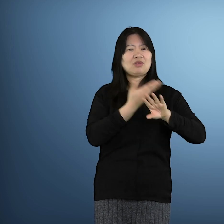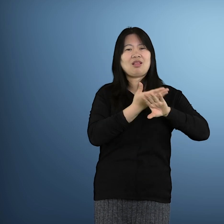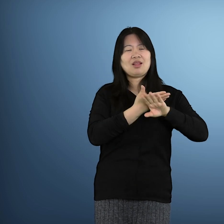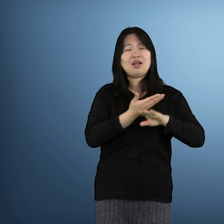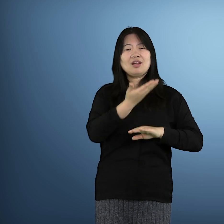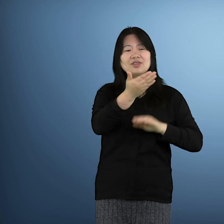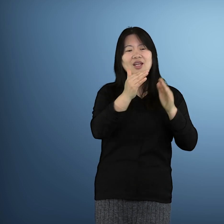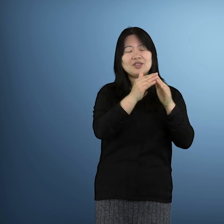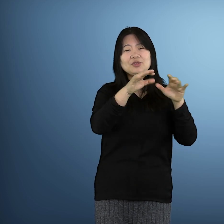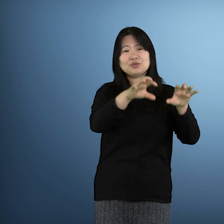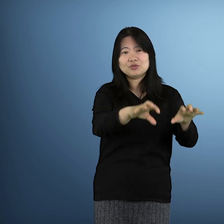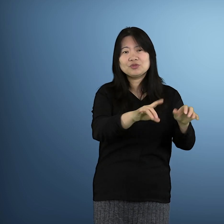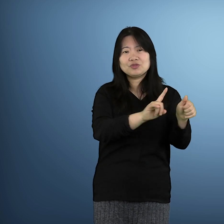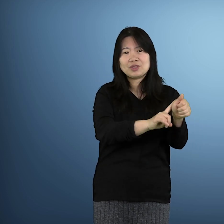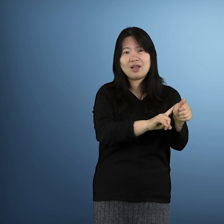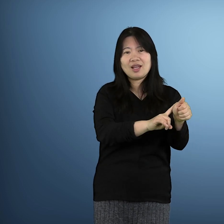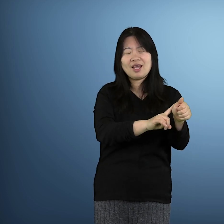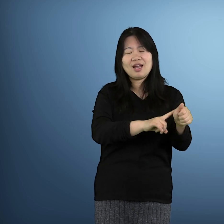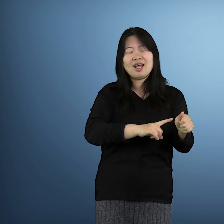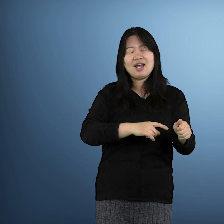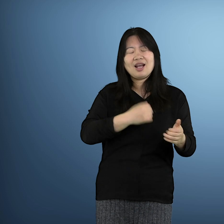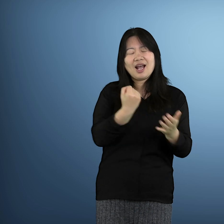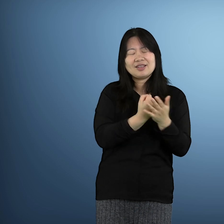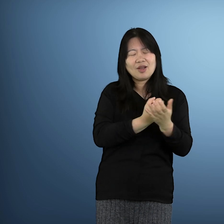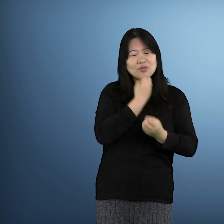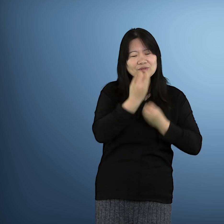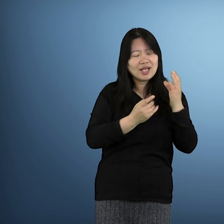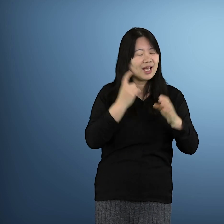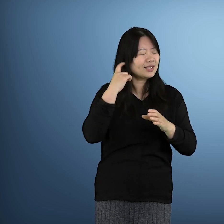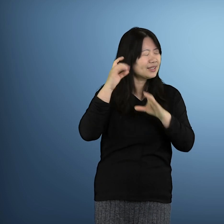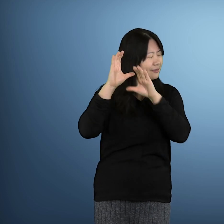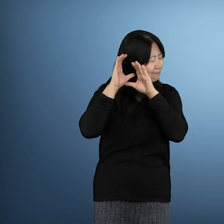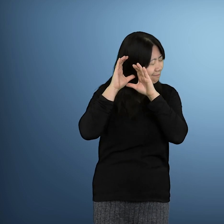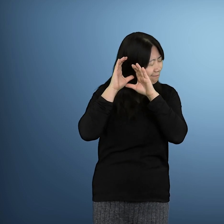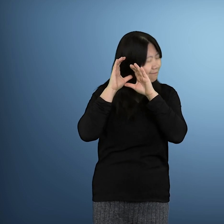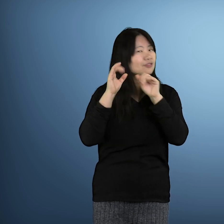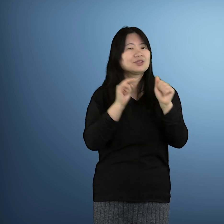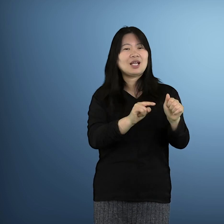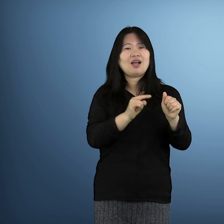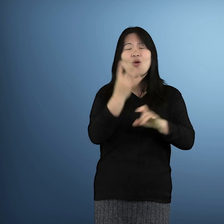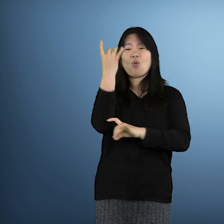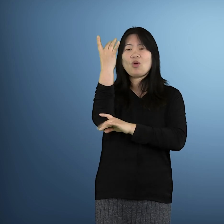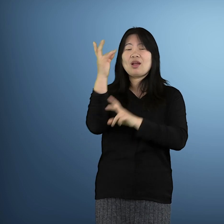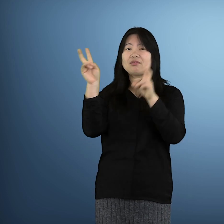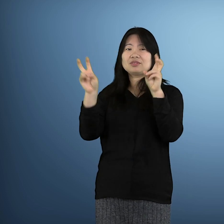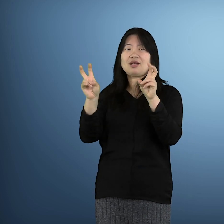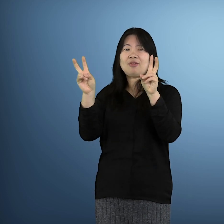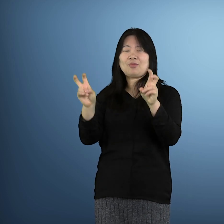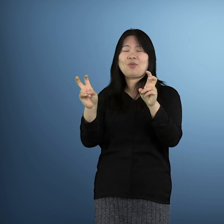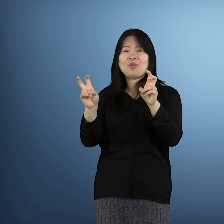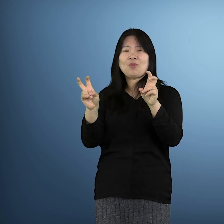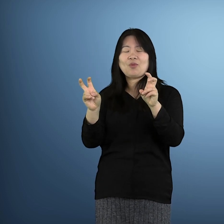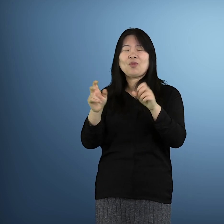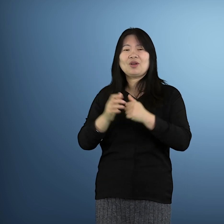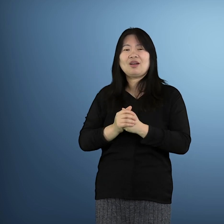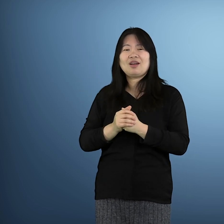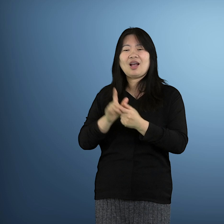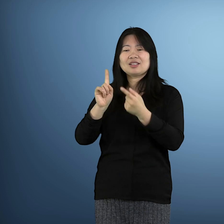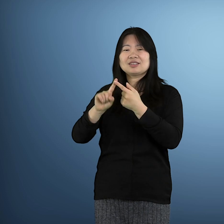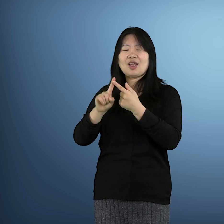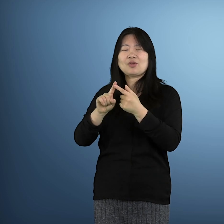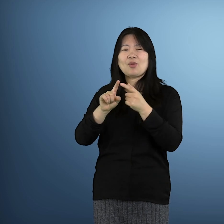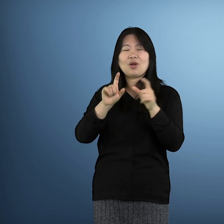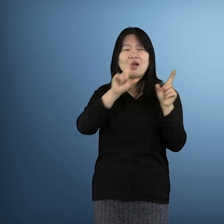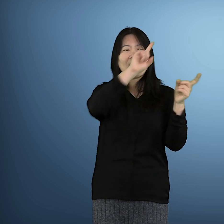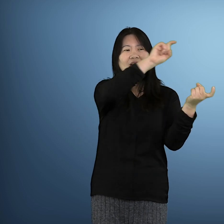내 이웃의 탄식에 귀를 기울이라. 근데 원 제목을 사실 좀 그대로